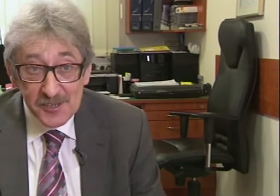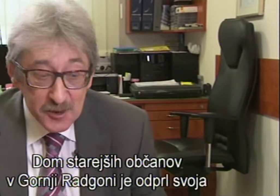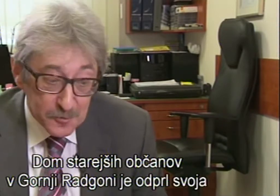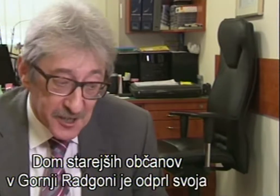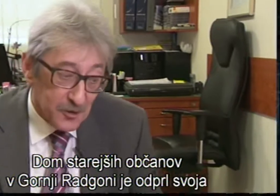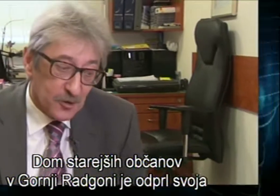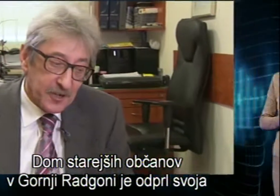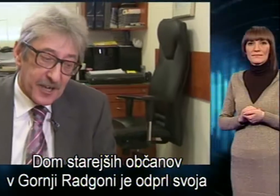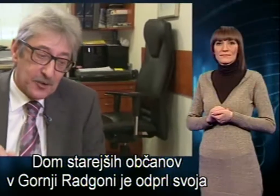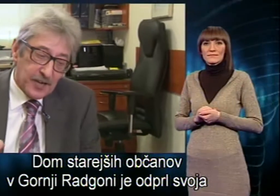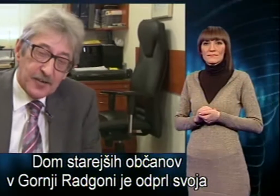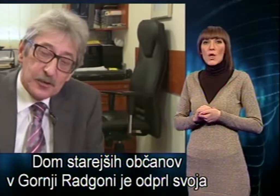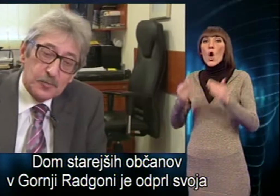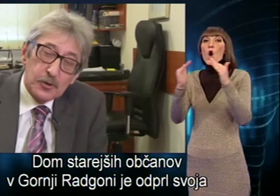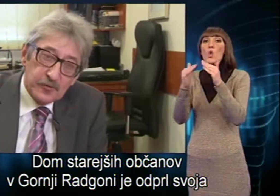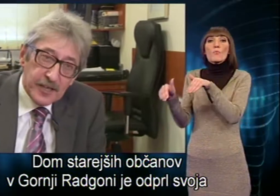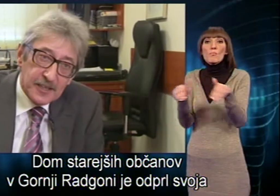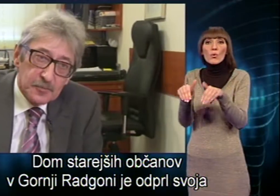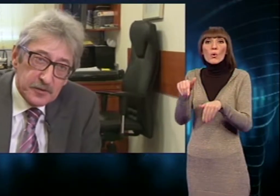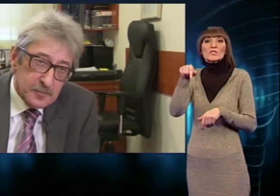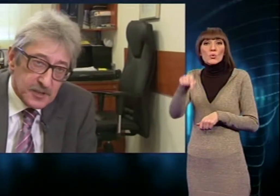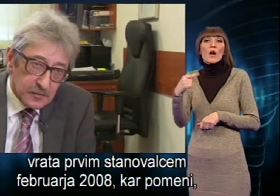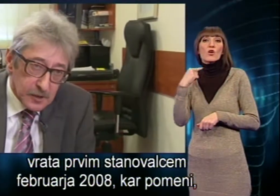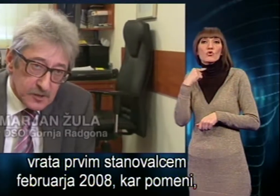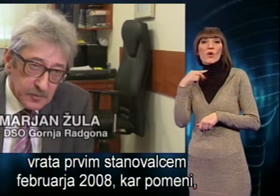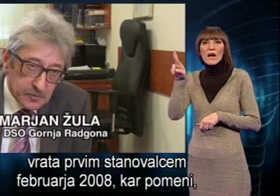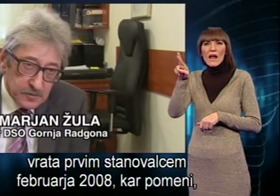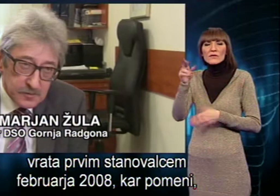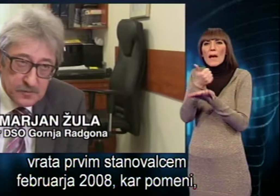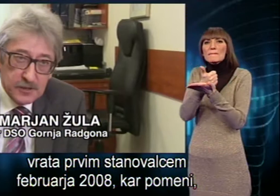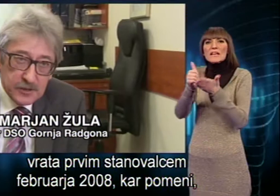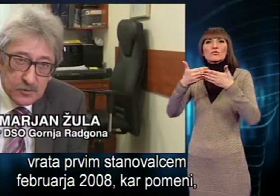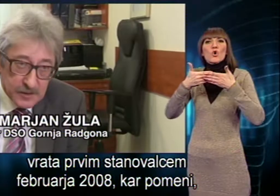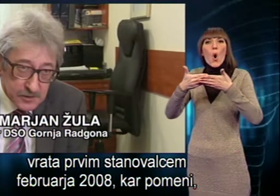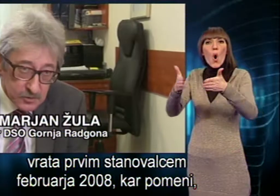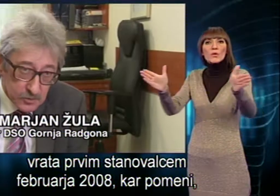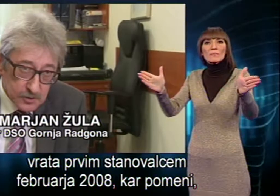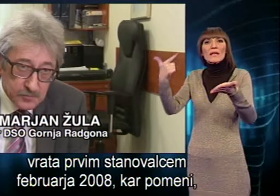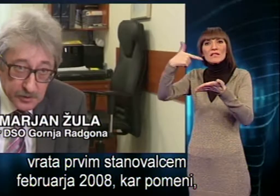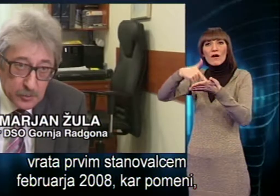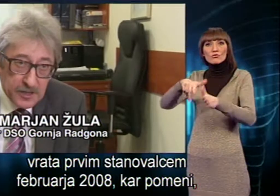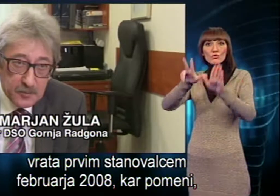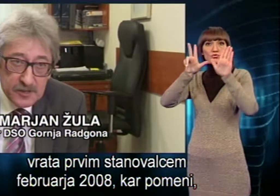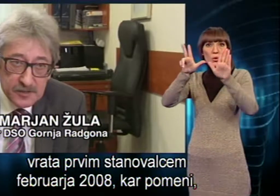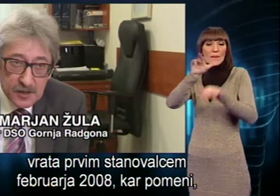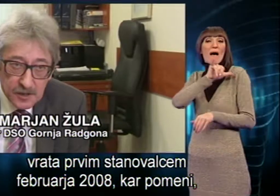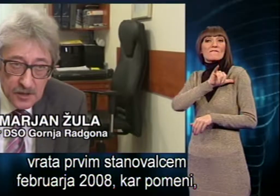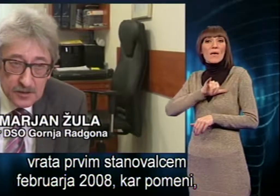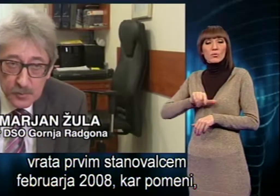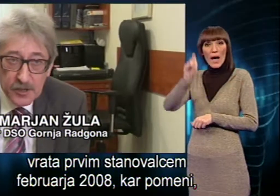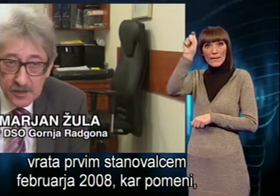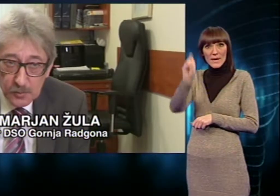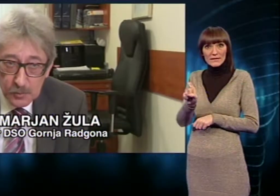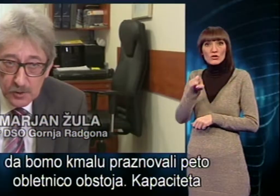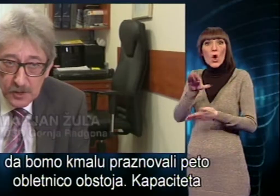Dom starejših občanov Gornja Radgona je odprl vrata prvim stanovalcem v letu 2008, februarja meseca,